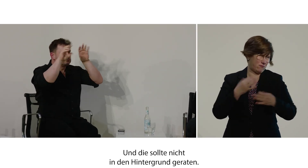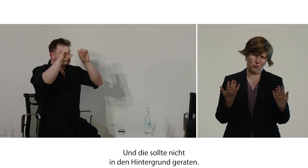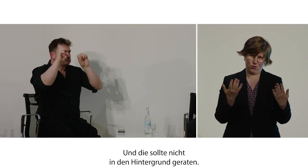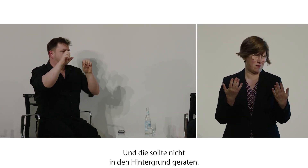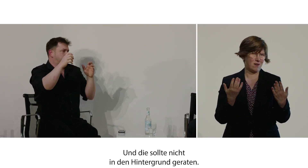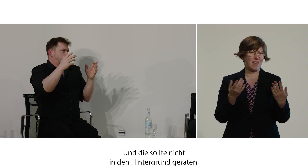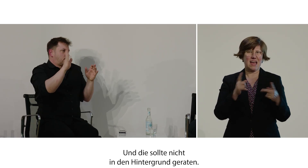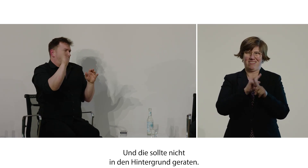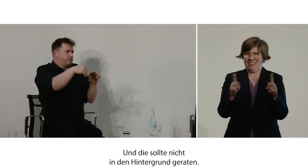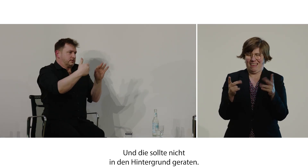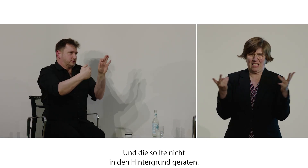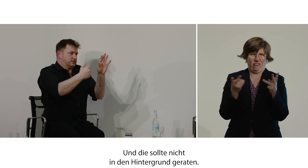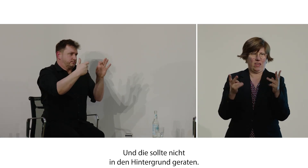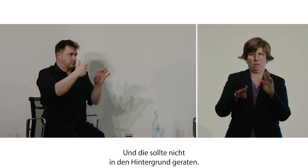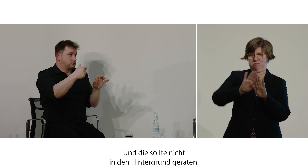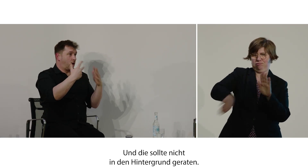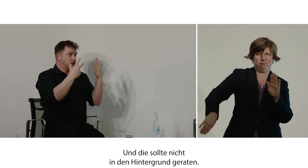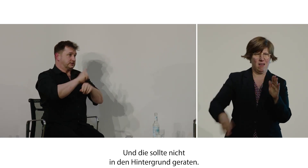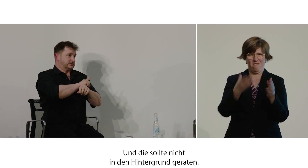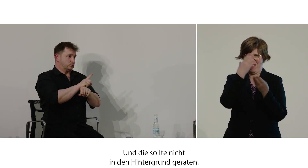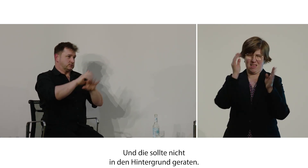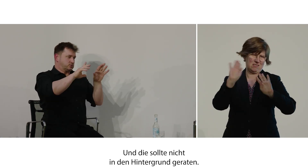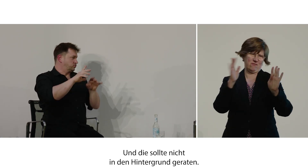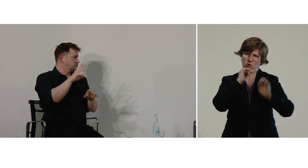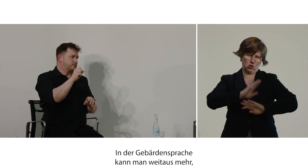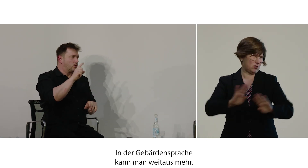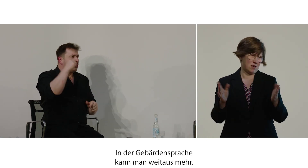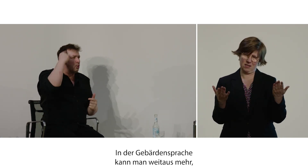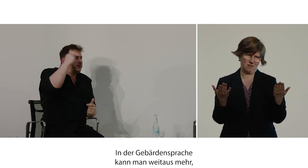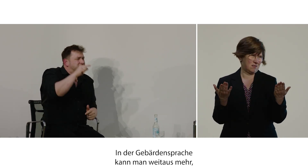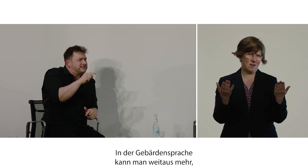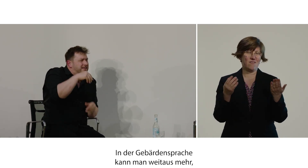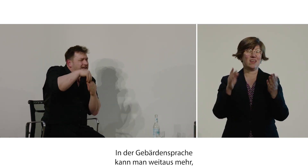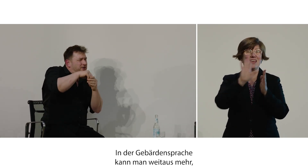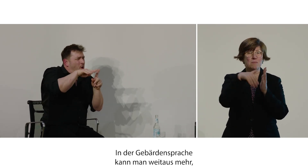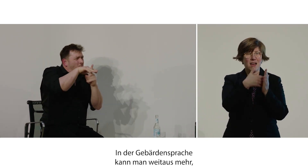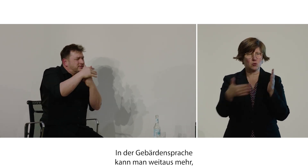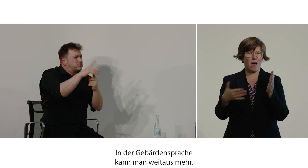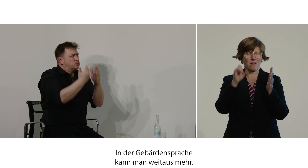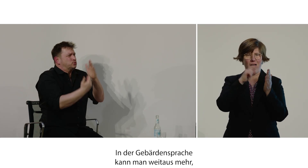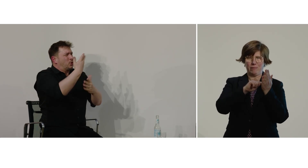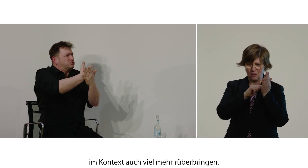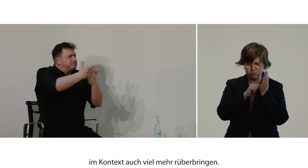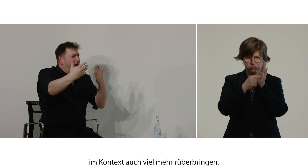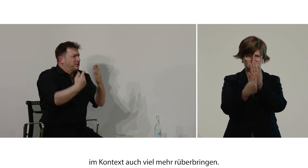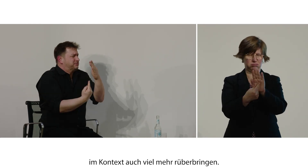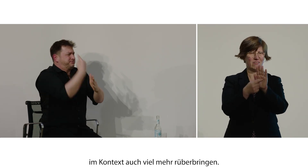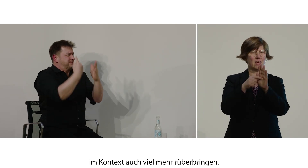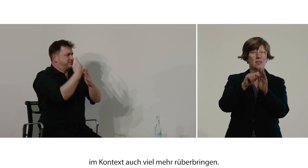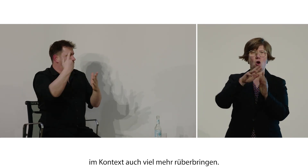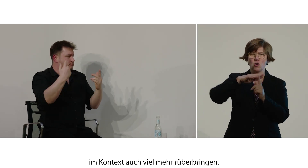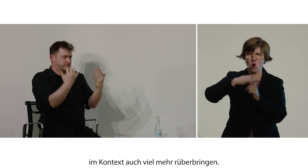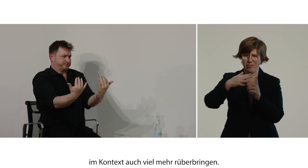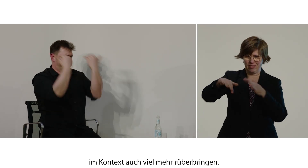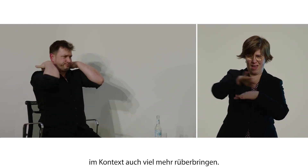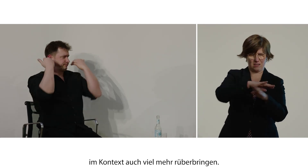und die sollte jetzt nicht dabei jetzt im Hintergrund geraten. Und in der Gebärdensprache kann man weitaus viel mehr, im Kontext auch viel